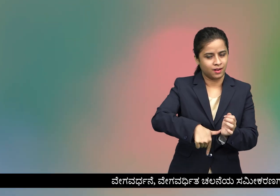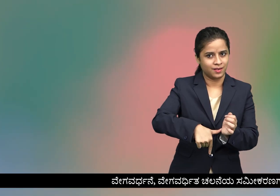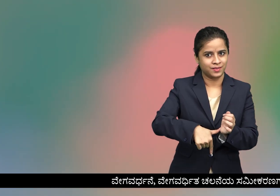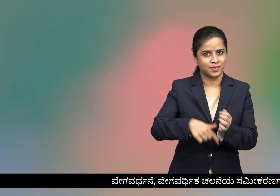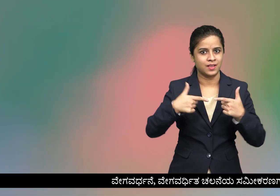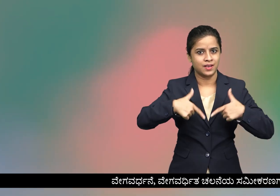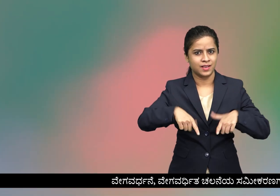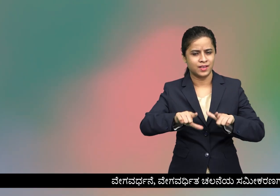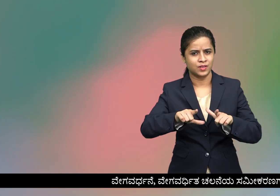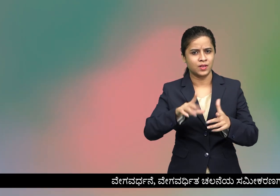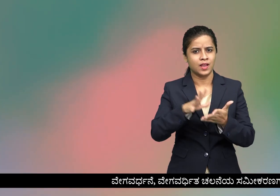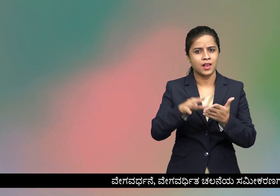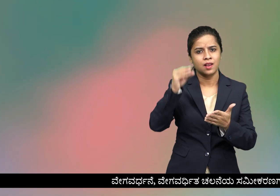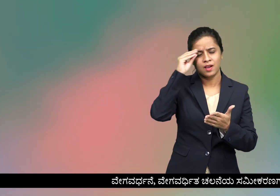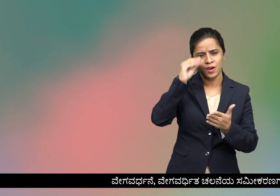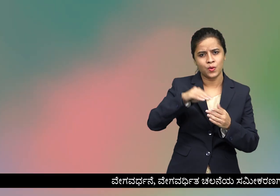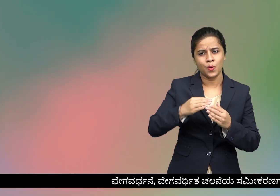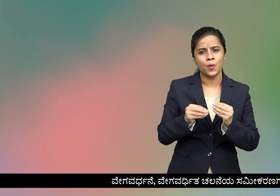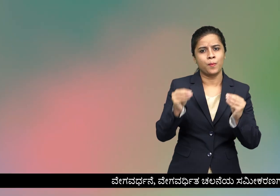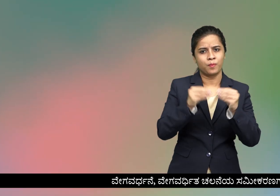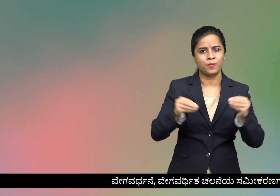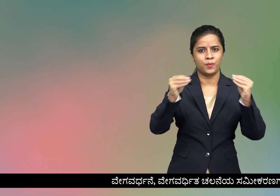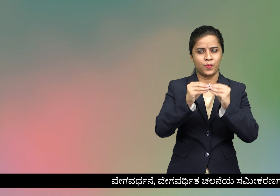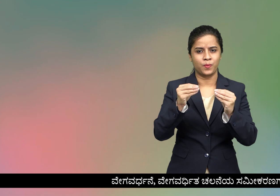ವೇಗವರ್ಧನೆ, ವೇಗವರ್ಧಿತ ಚಲನೆಯ ಸಮೀಕರಣಗಳು